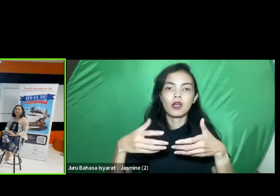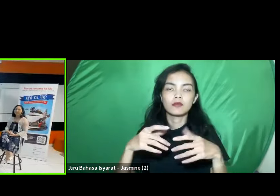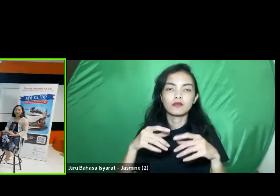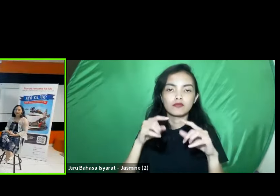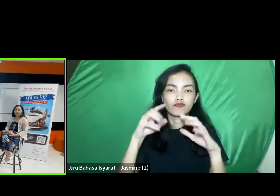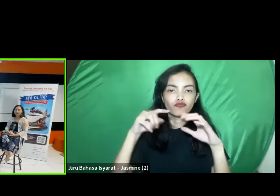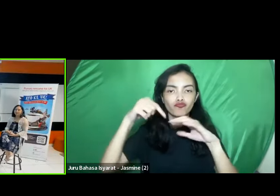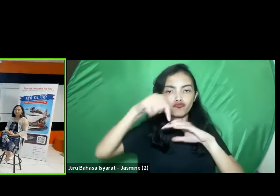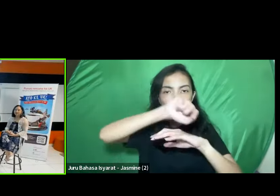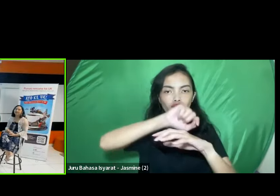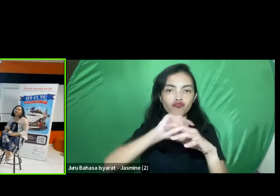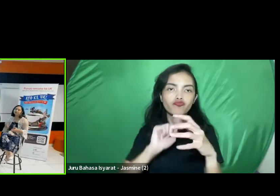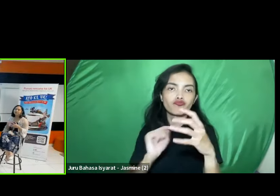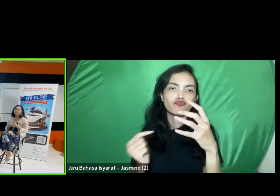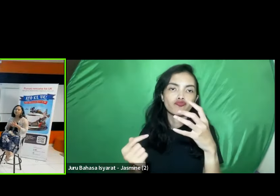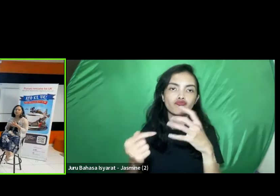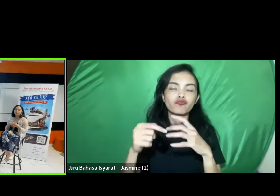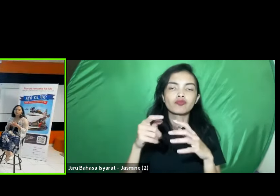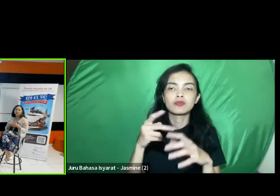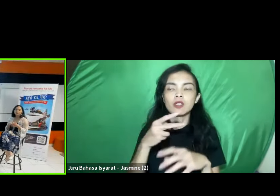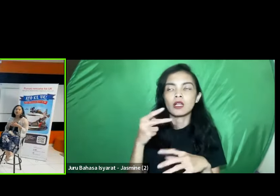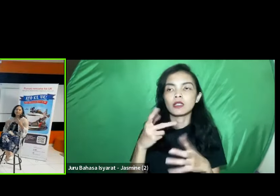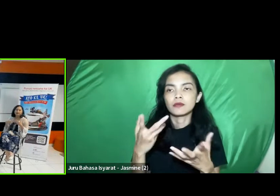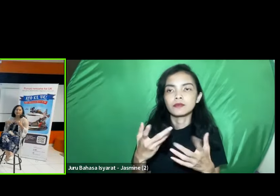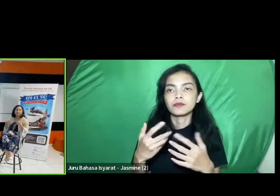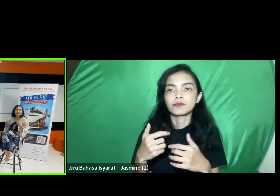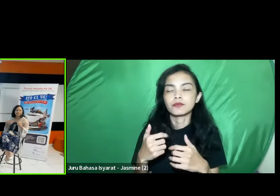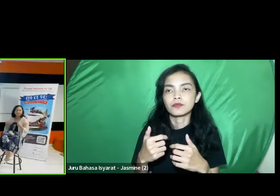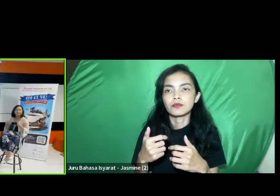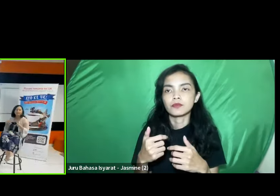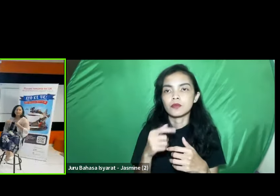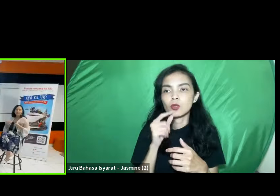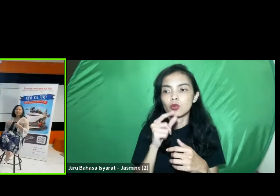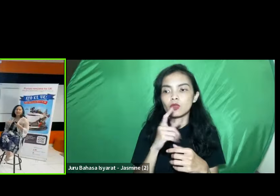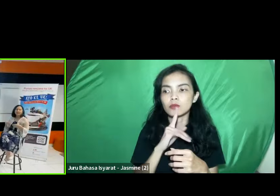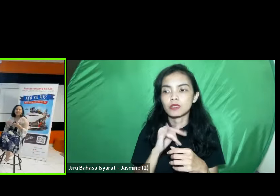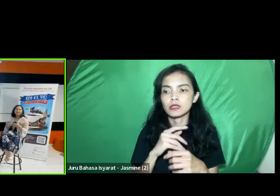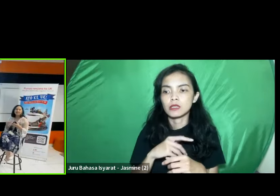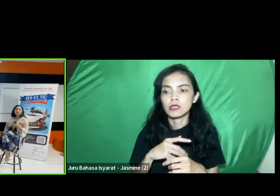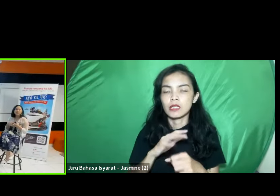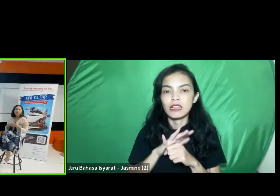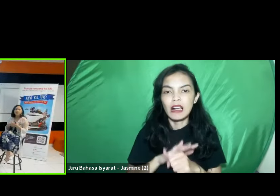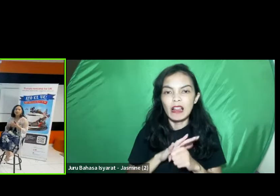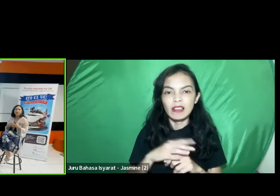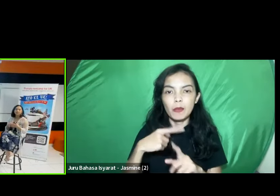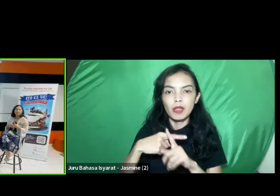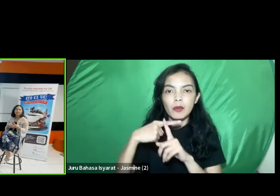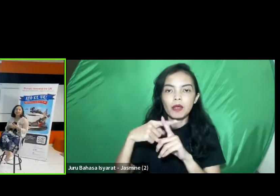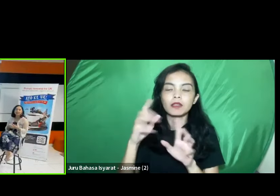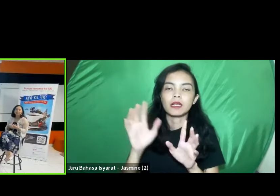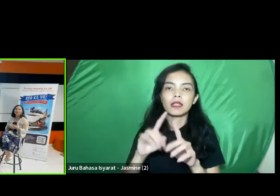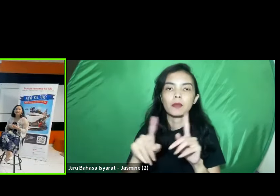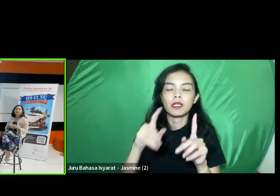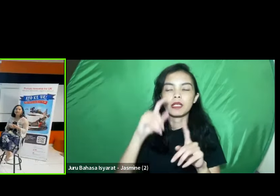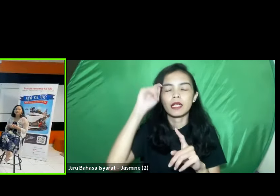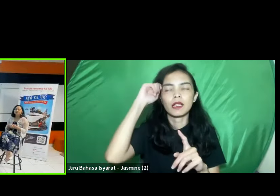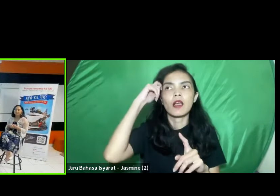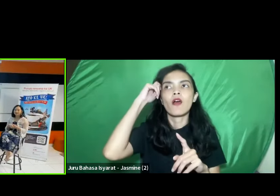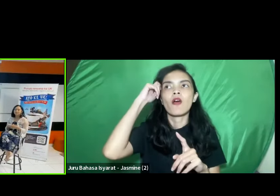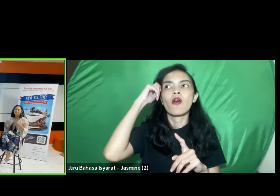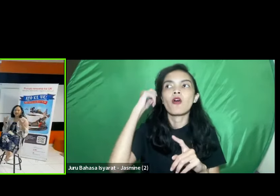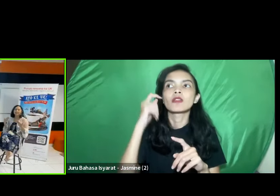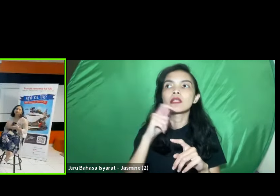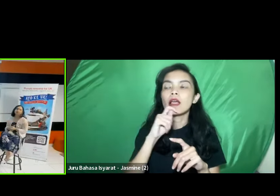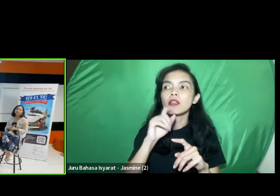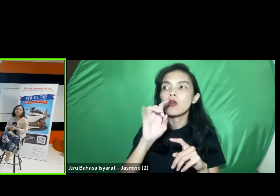jadi e ya itu juga untuk mungkin bukan menambah pressure ya tapi kadang kita juga ingat bahwa Oh ternyata saingannya